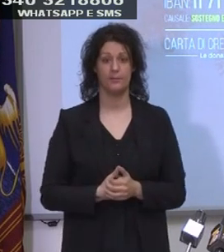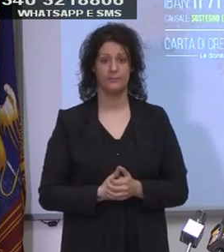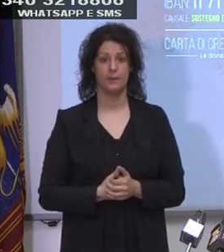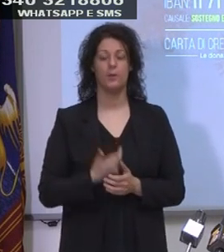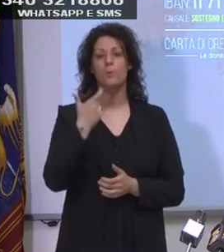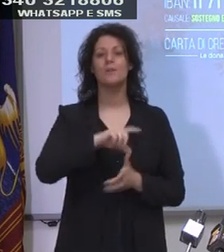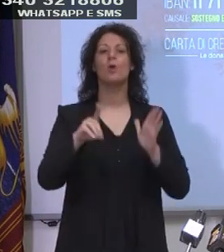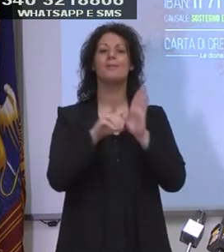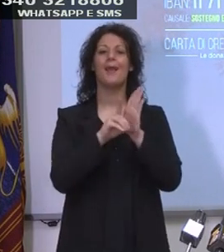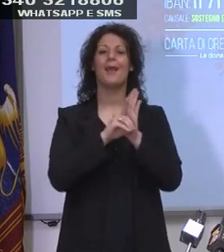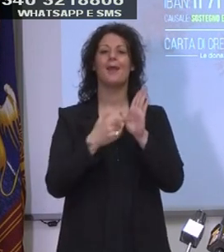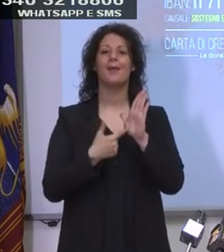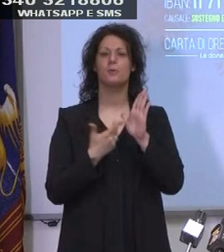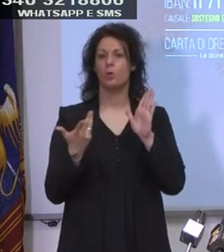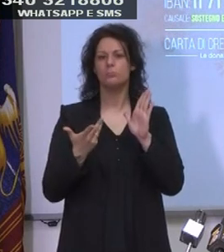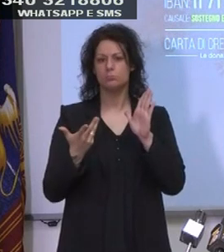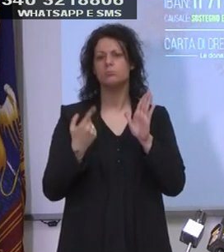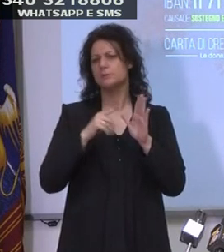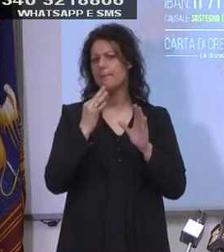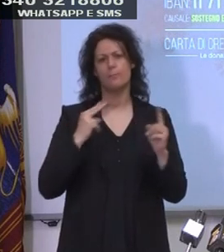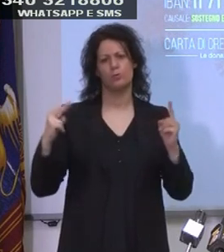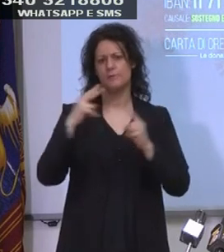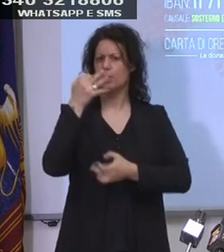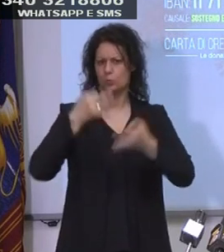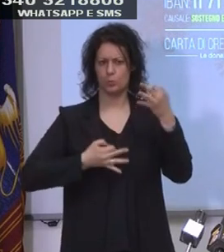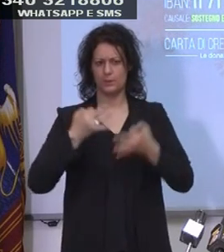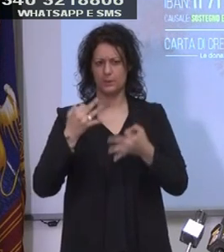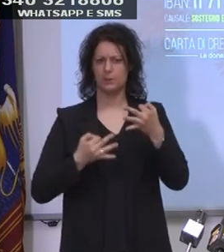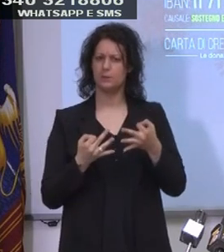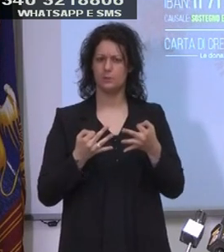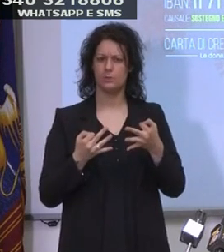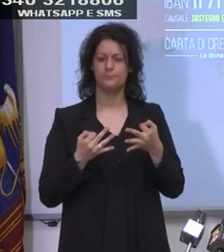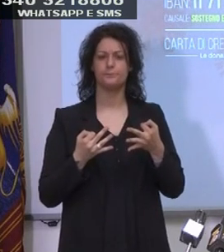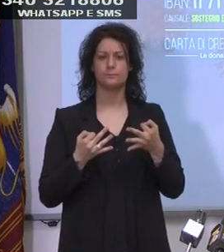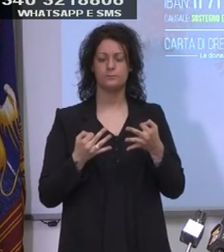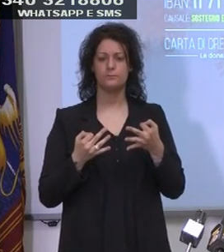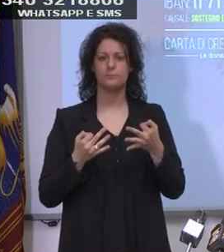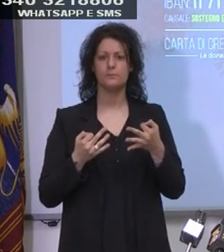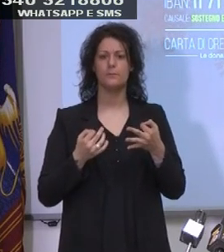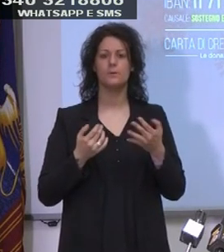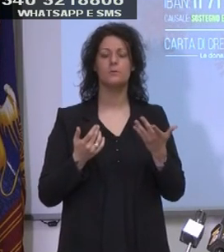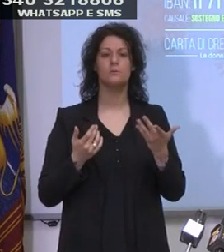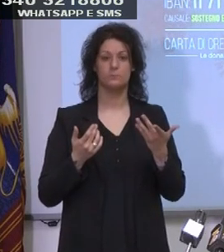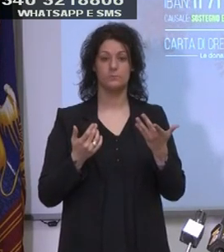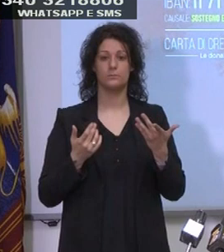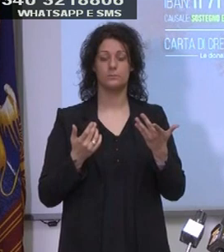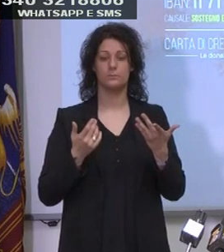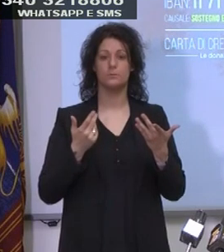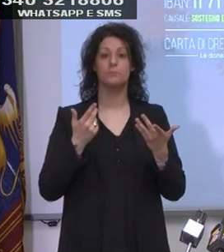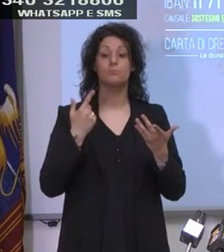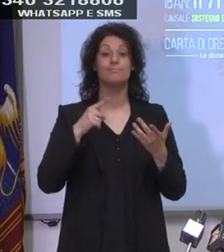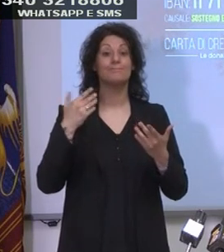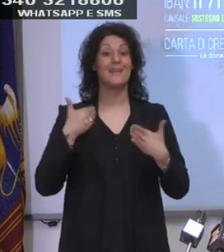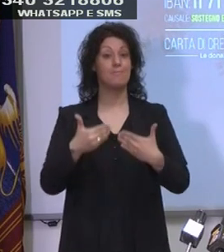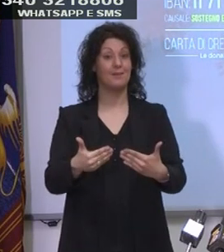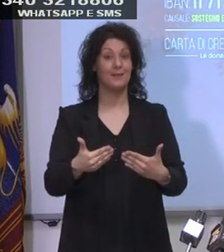Il decreto sostanzialmente è un altro istituto giuridico che ha la conversione, però vista